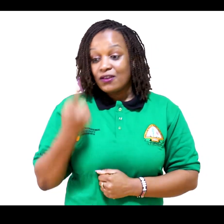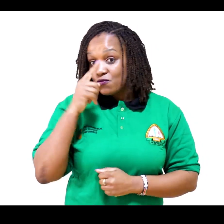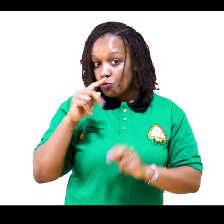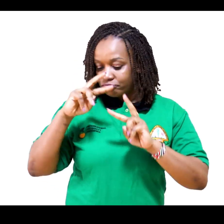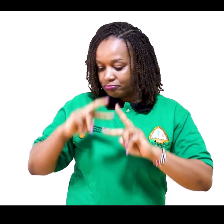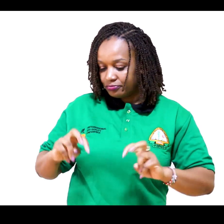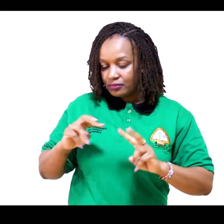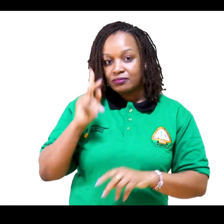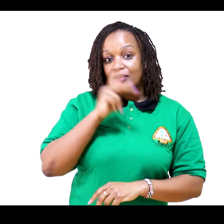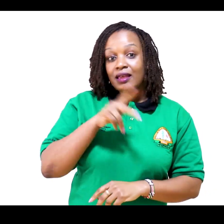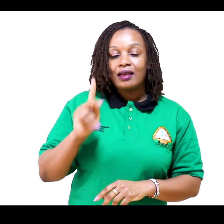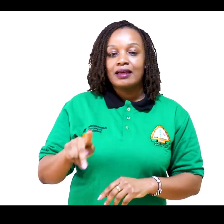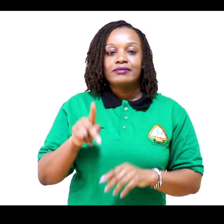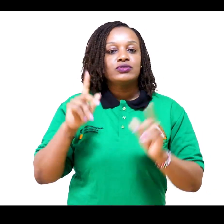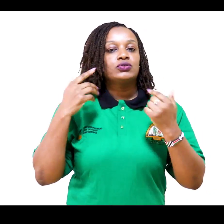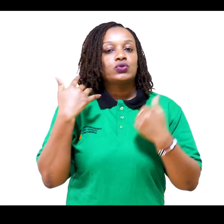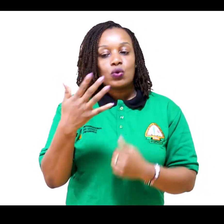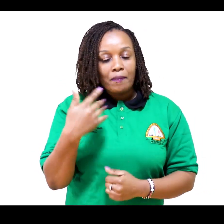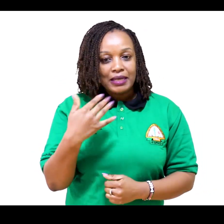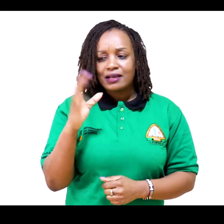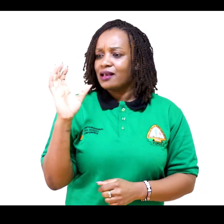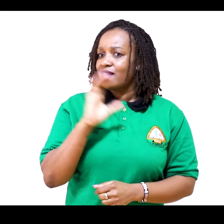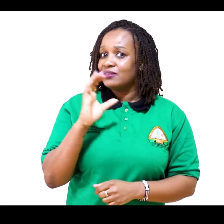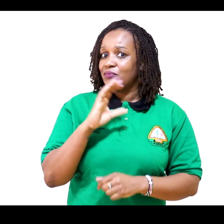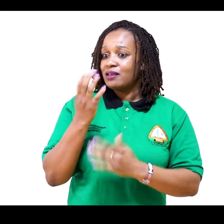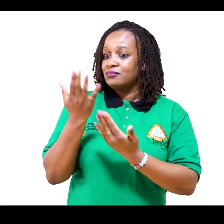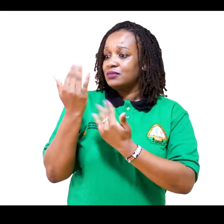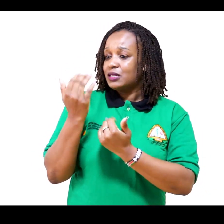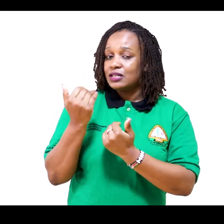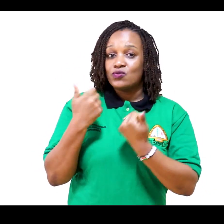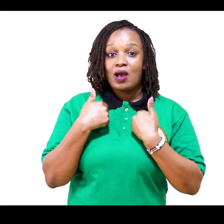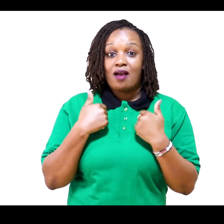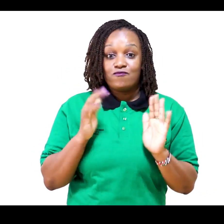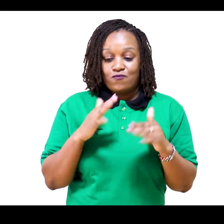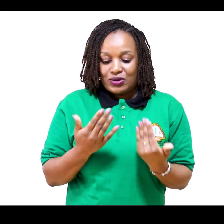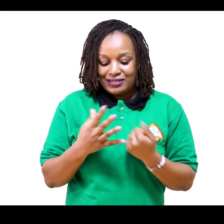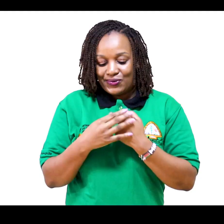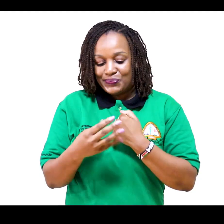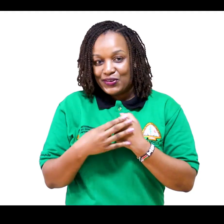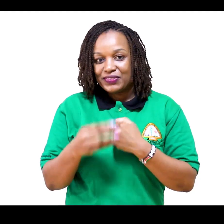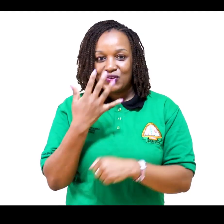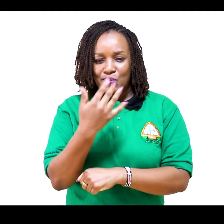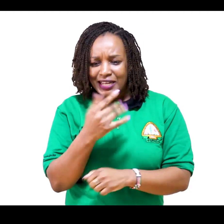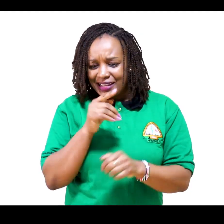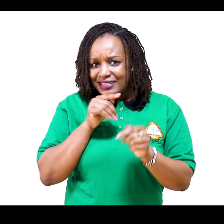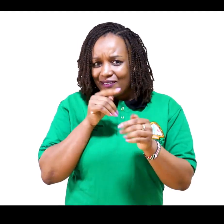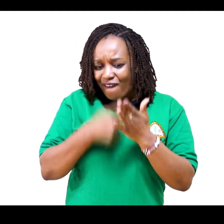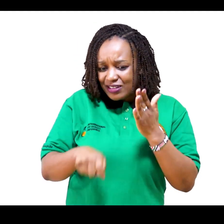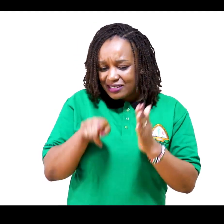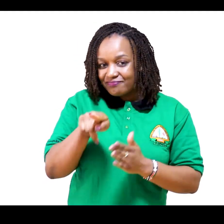Kwa kutafuta hati ya phytosanitary, mteja anahitajika kuwa na nakala ya hati. Gharama ya huduma